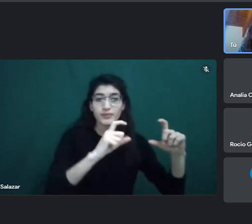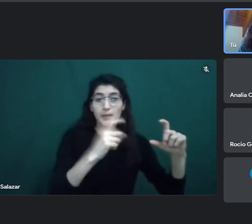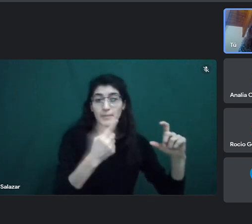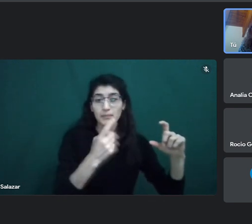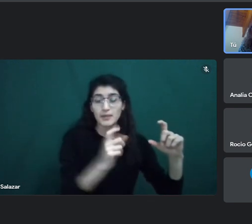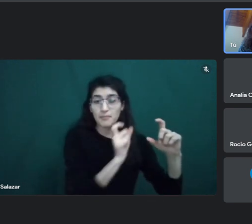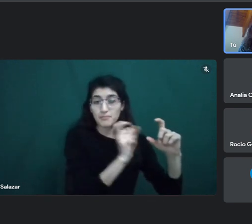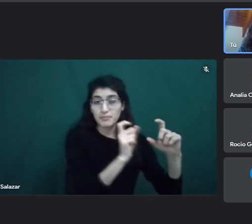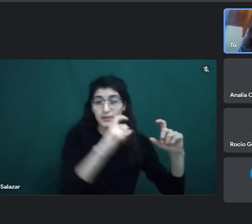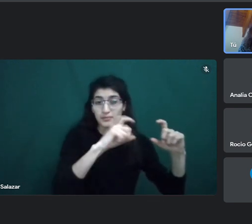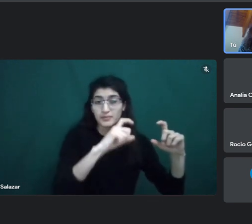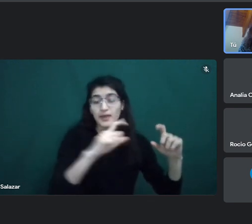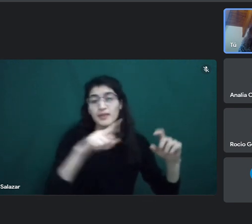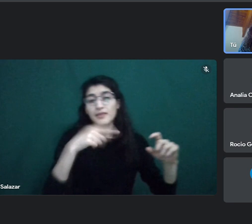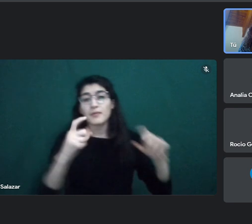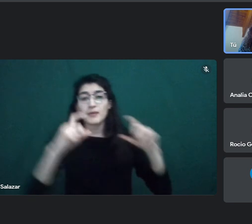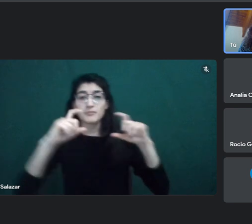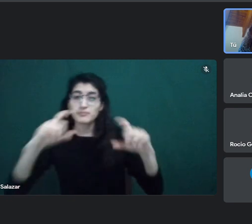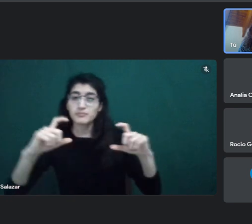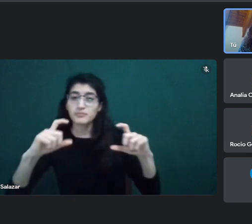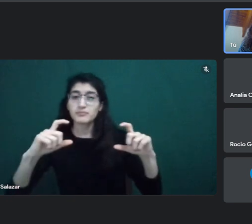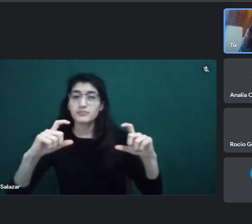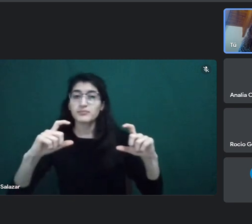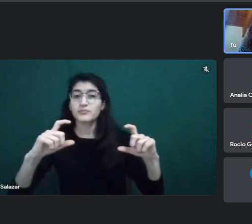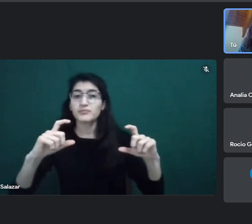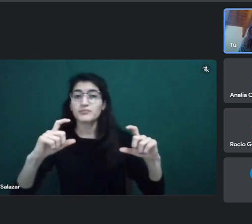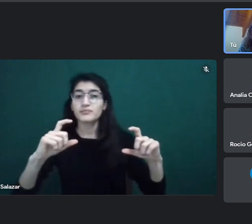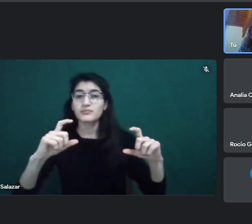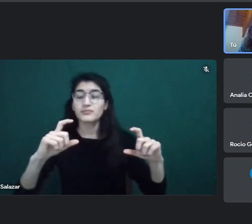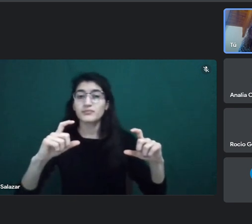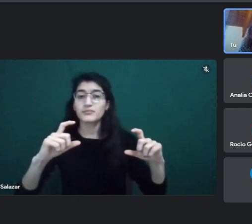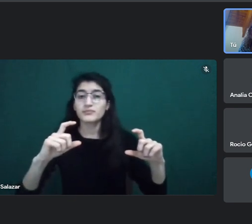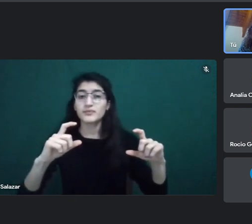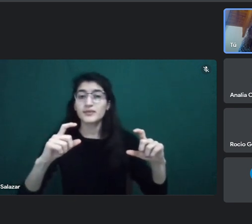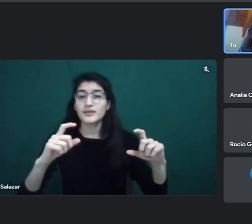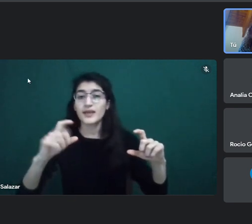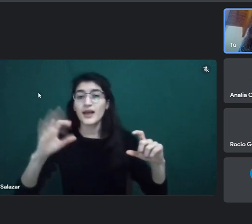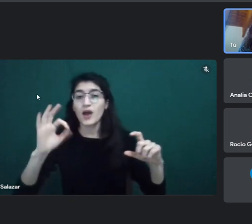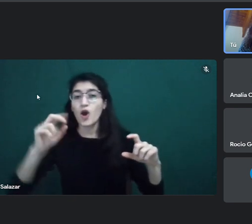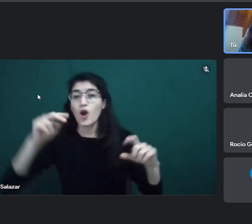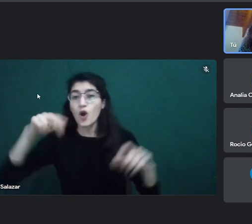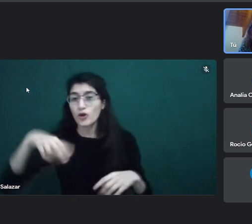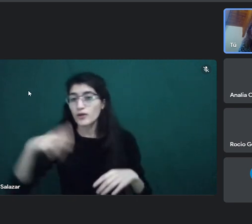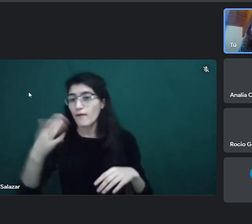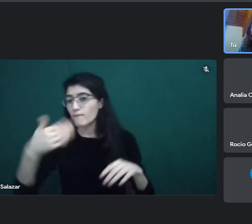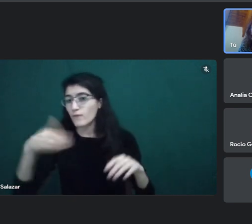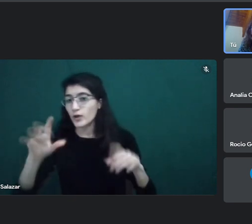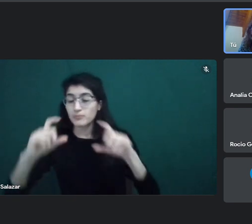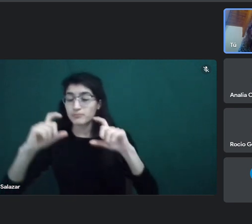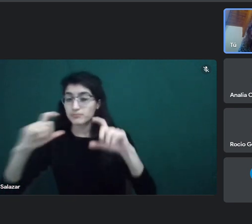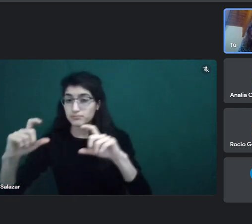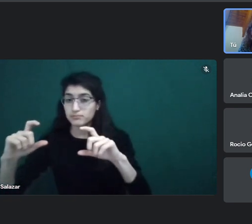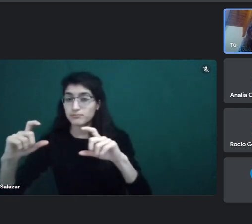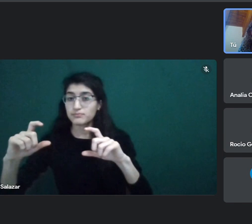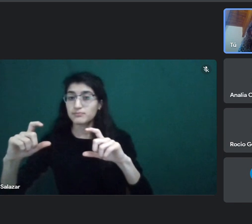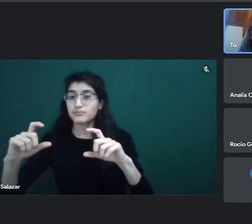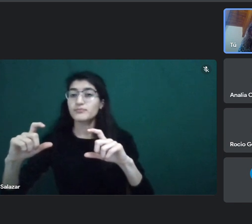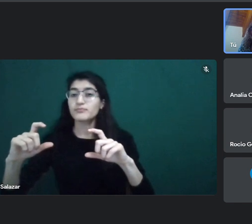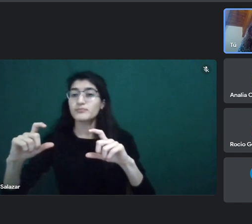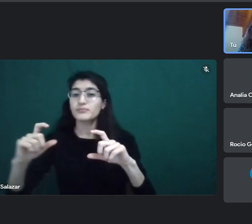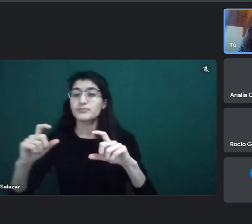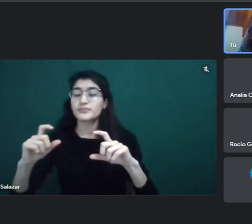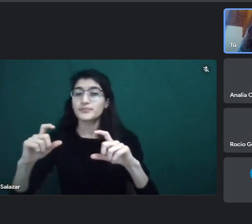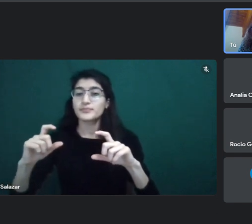focus. Tengo la preposición que me queda fuera, sería older adults, adultos mayores.